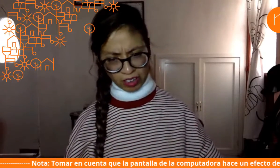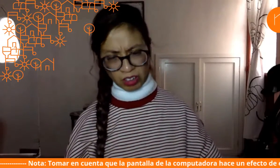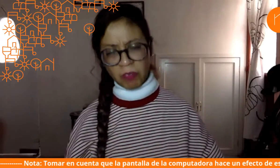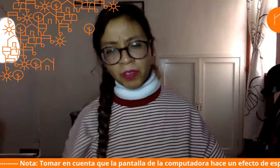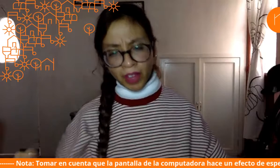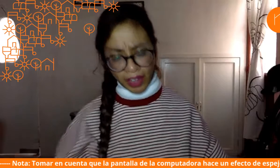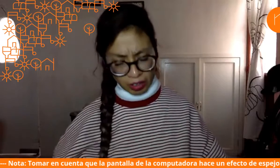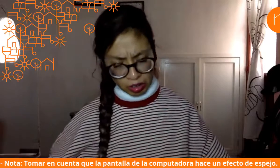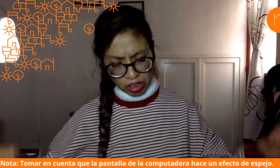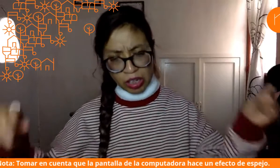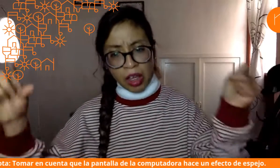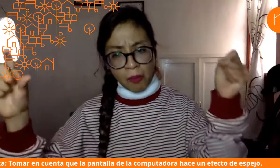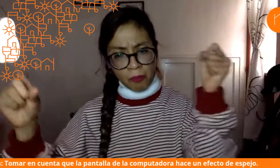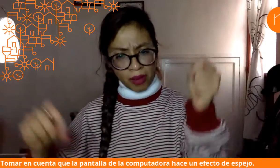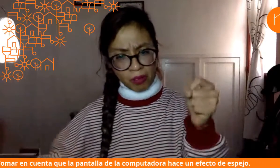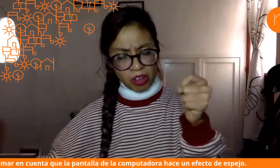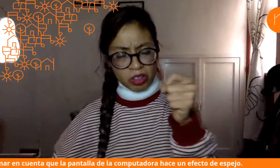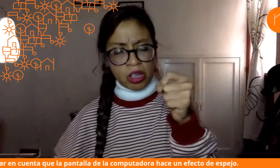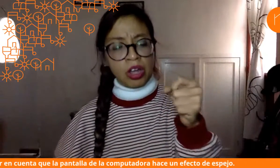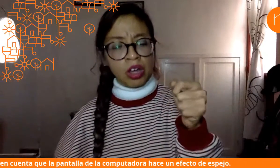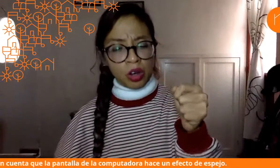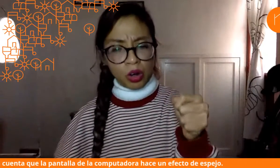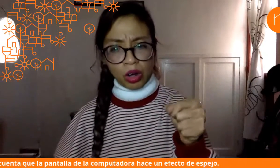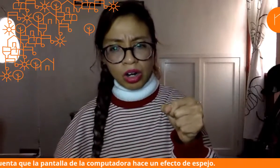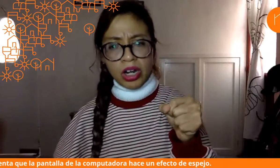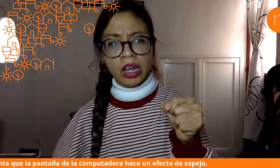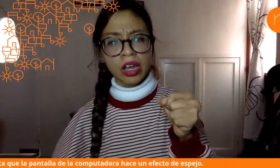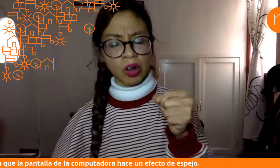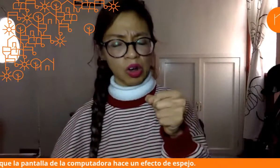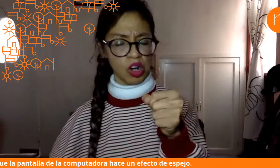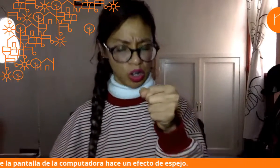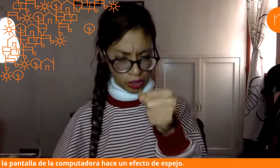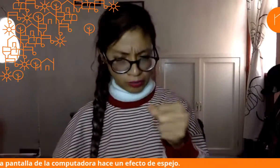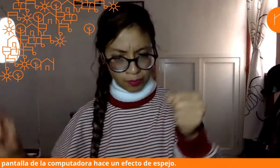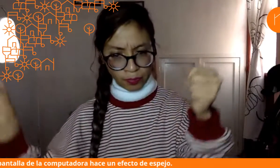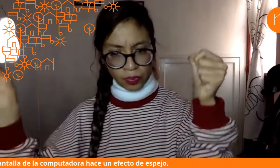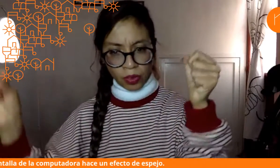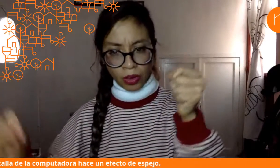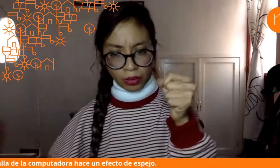Perfecto. Entonces, vamos con colores.